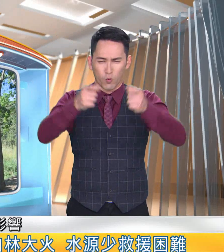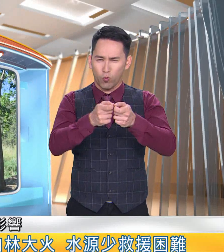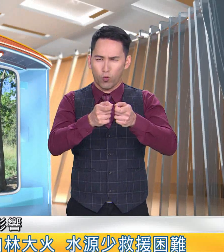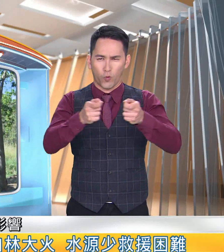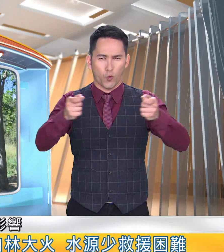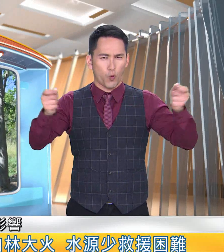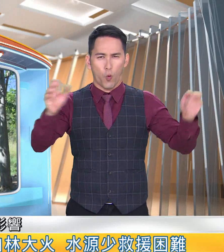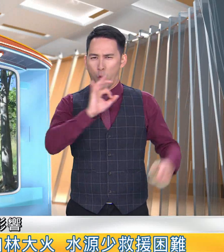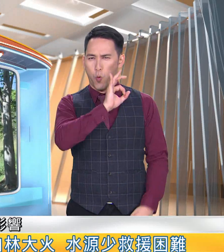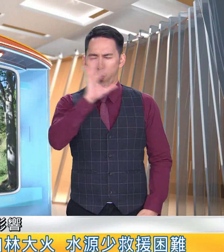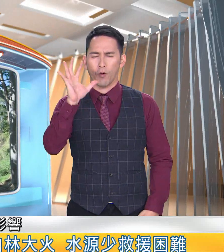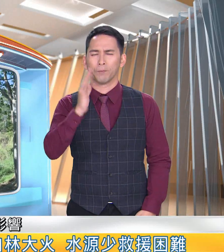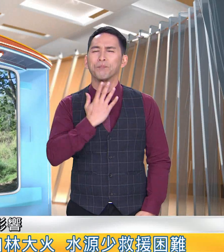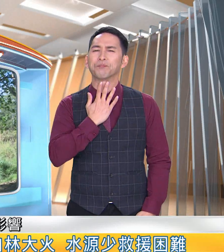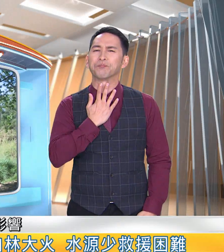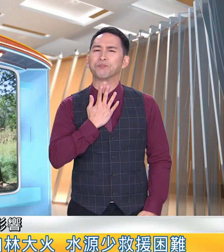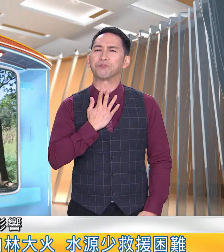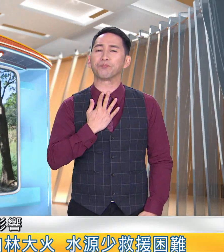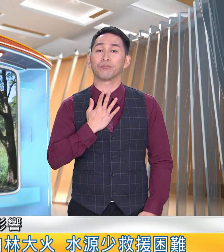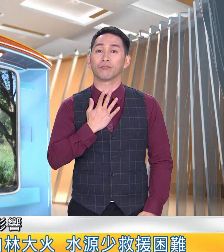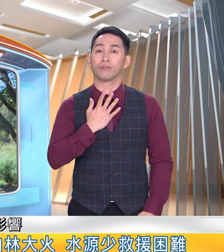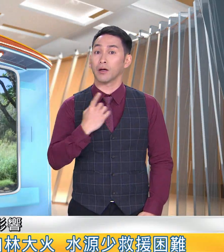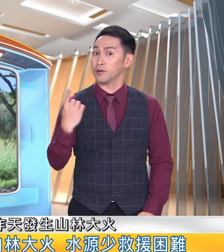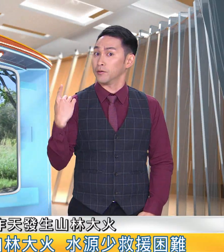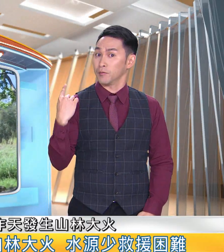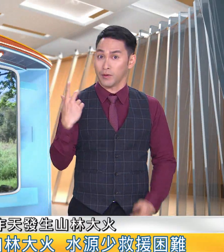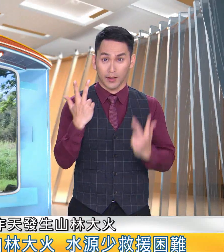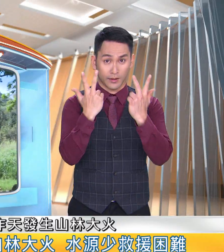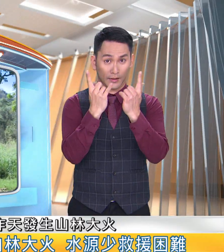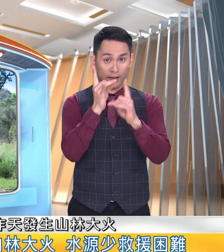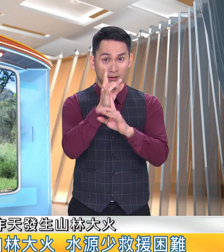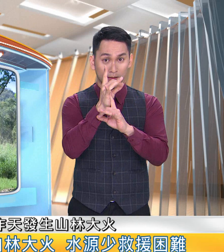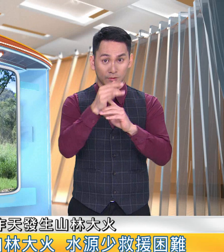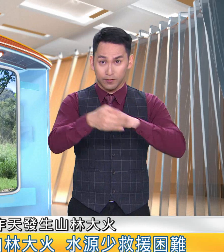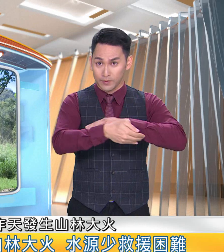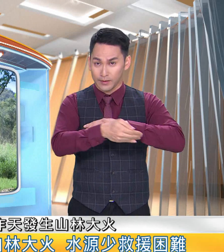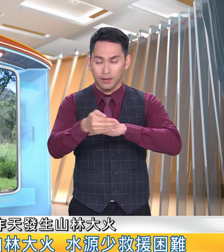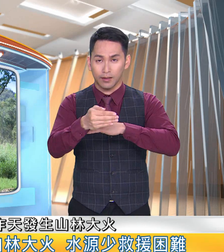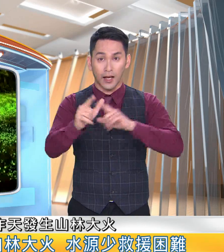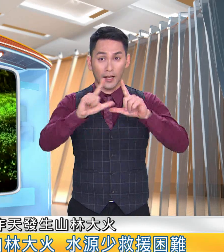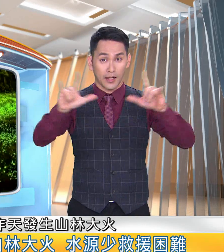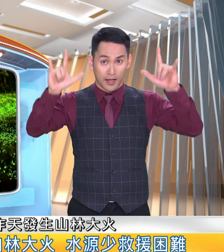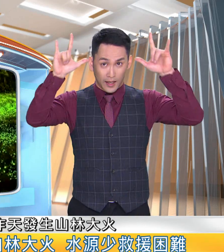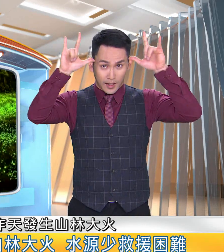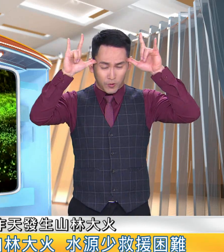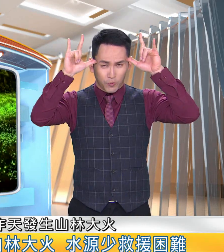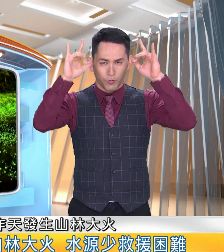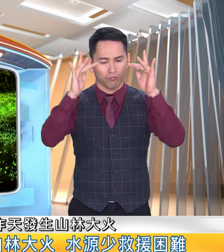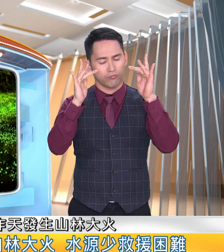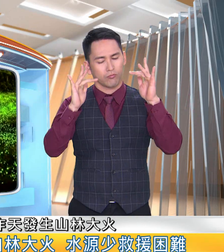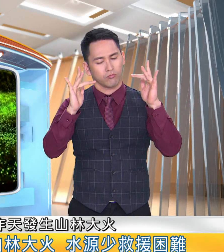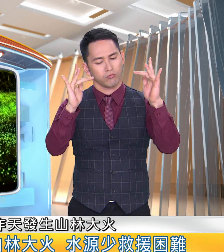因为久旱不雨的影响，新竹县大路林道昨天发生山林大